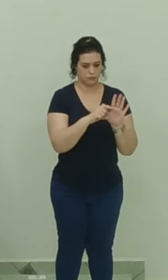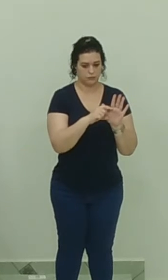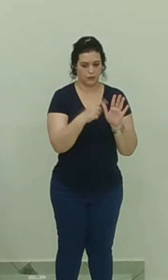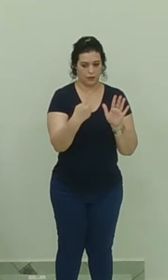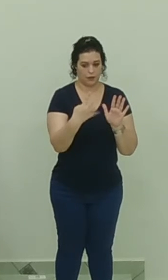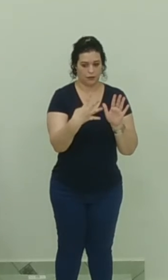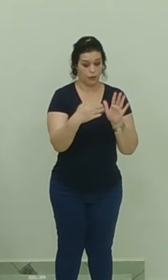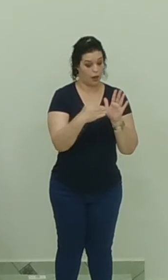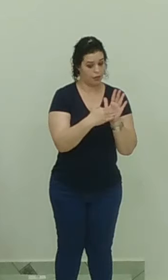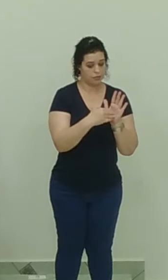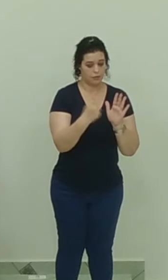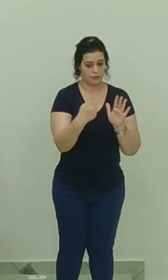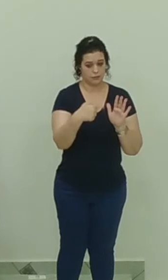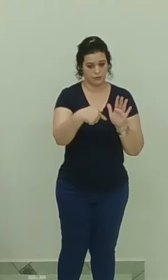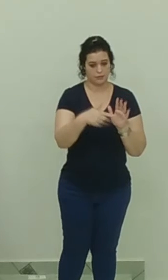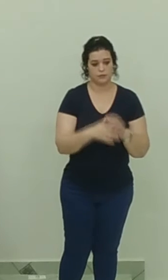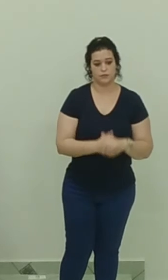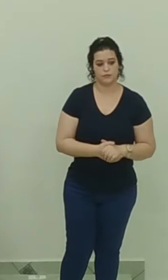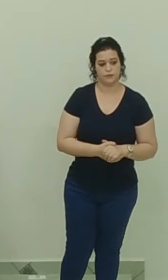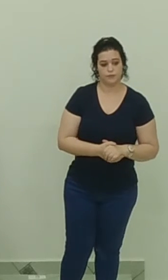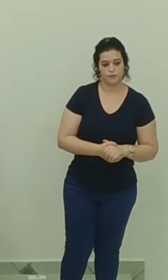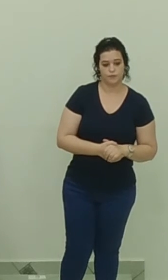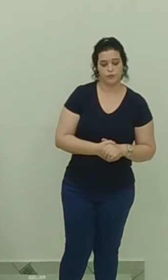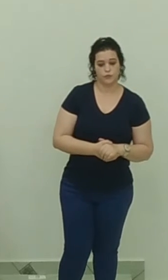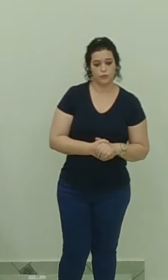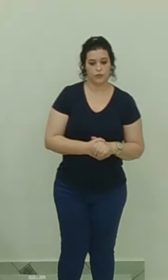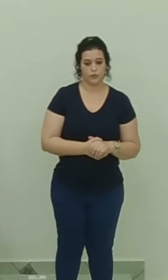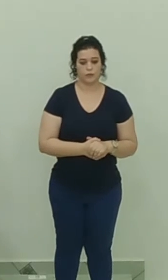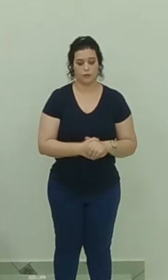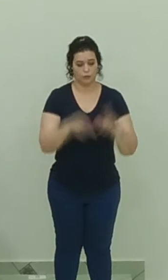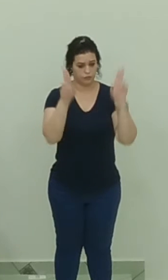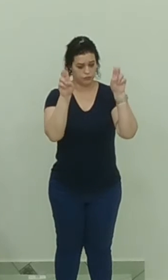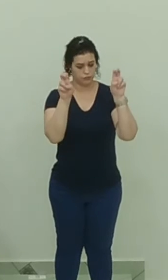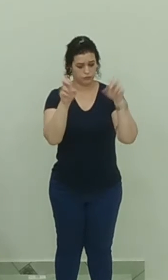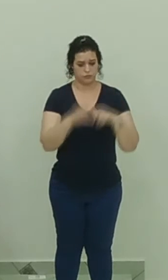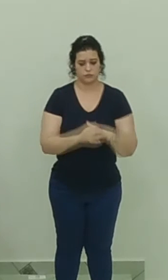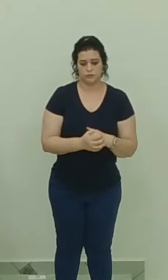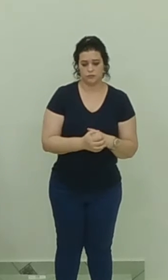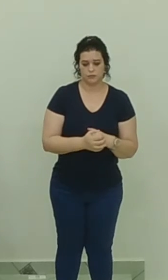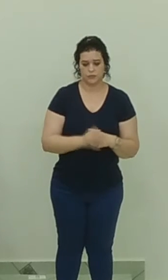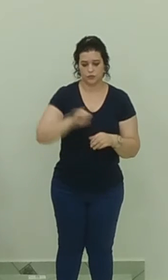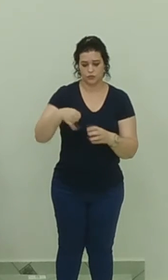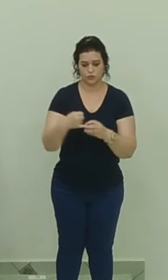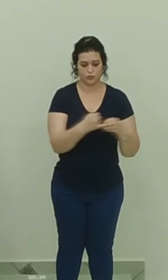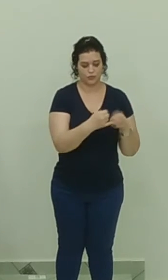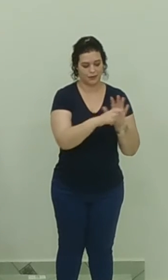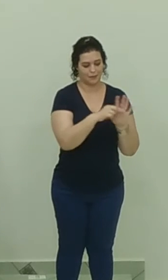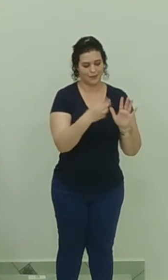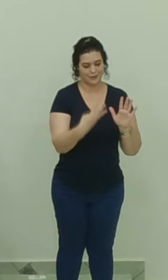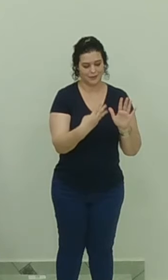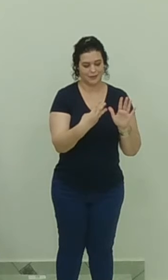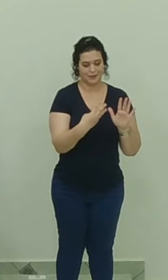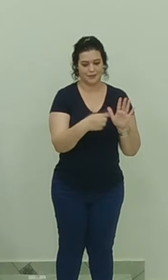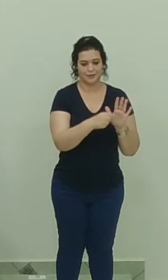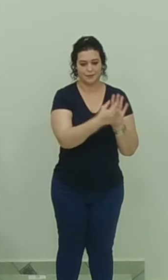3, 14 a 17. O tema da mensagem: de Josué 3, 14 a